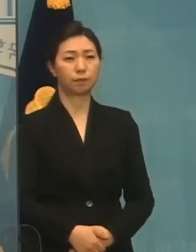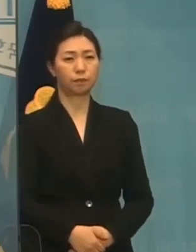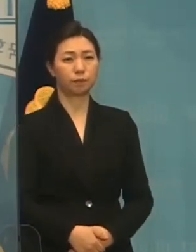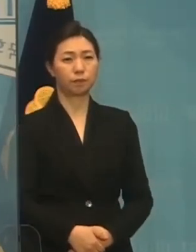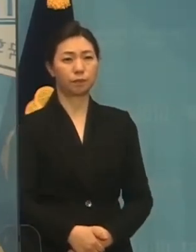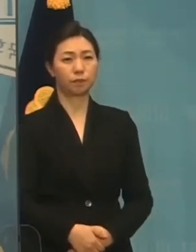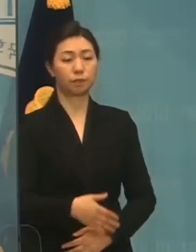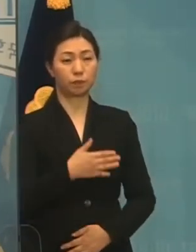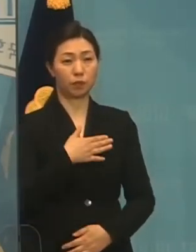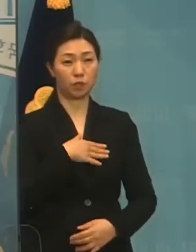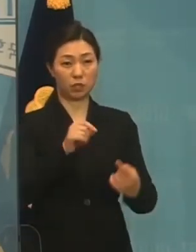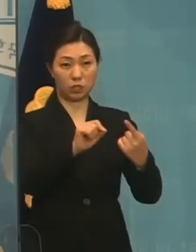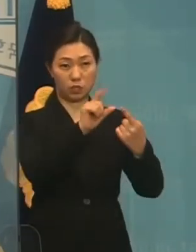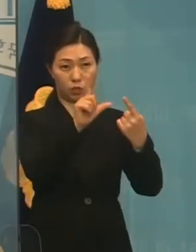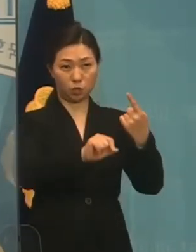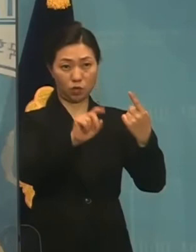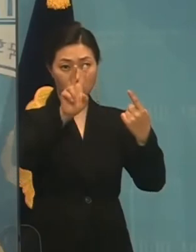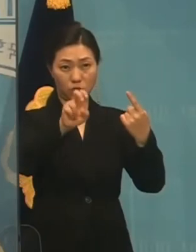저는